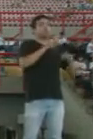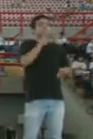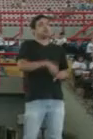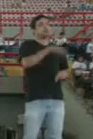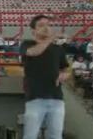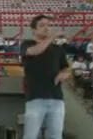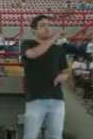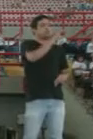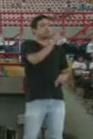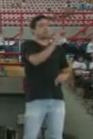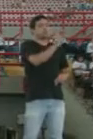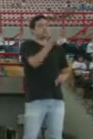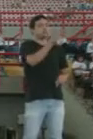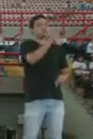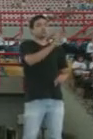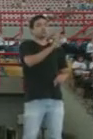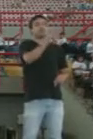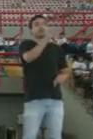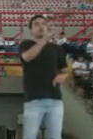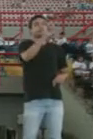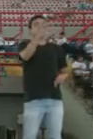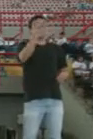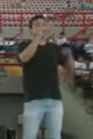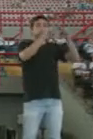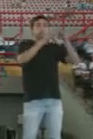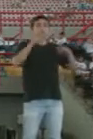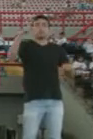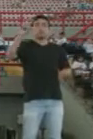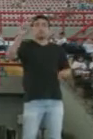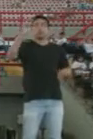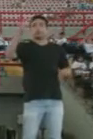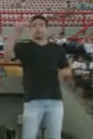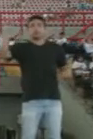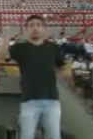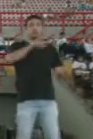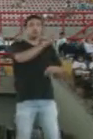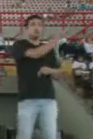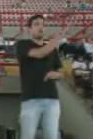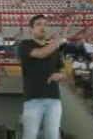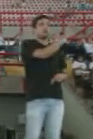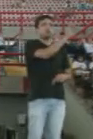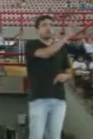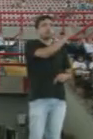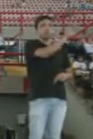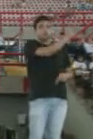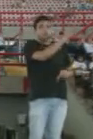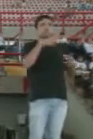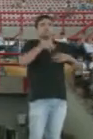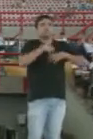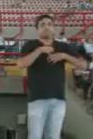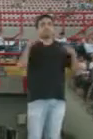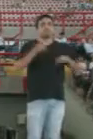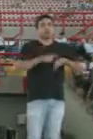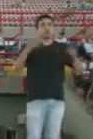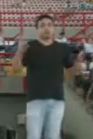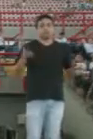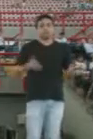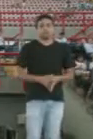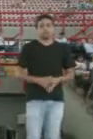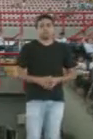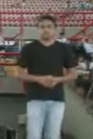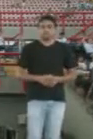Machado de Assis. Então Platão e Aristóteles fazem sentido nessa hora. Beleza.